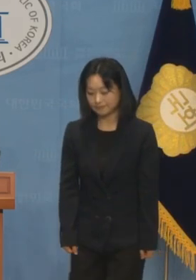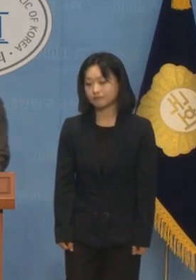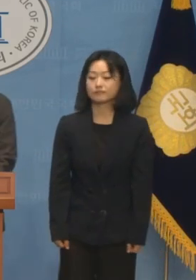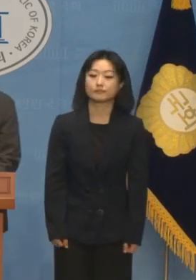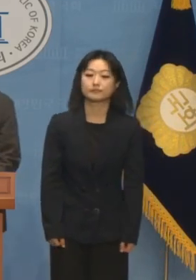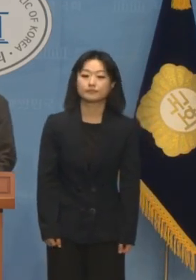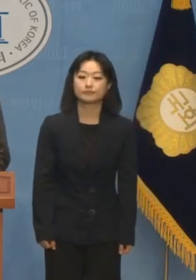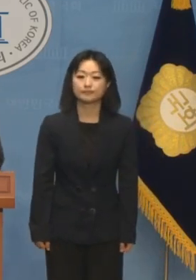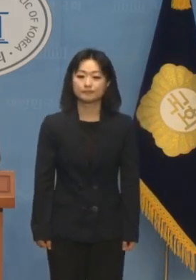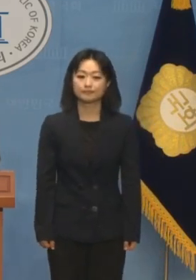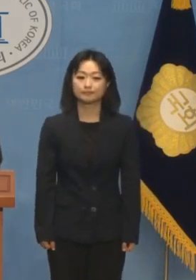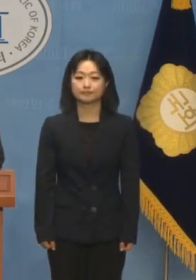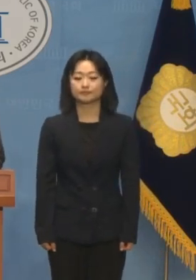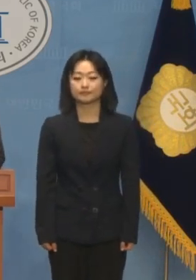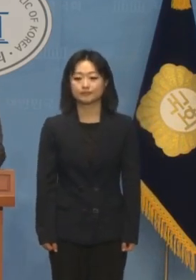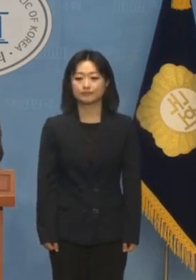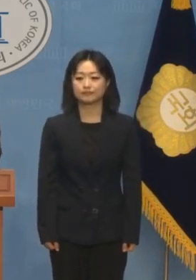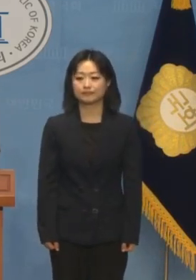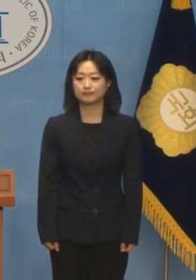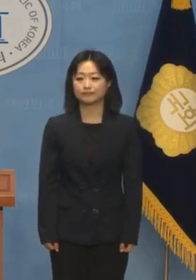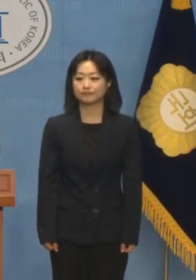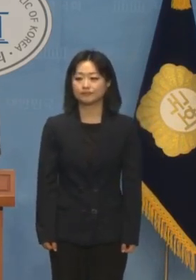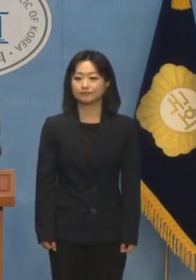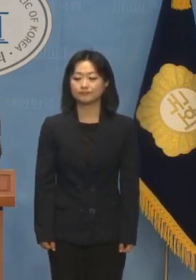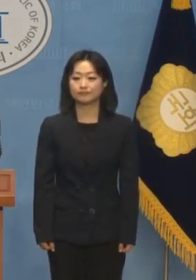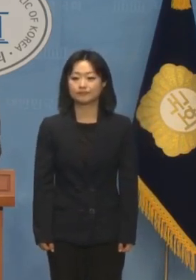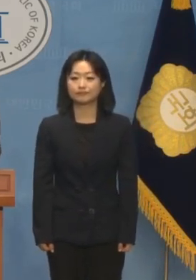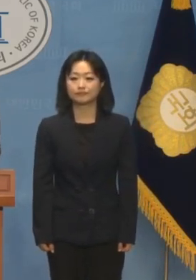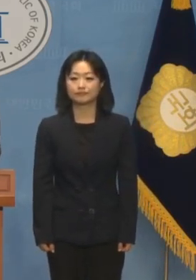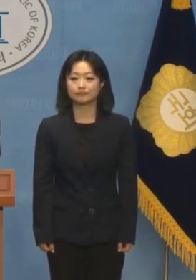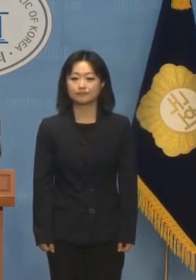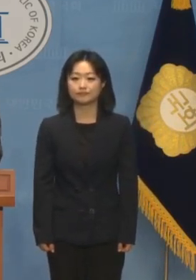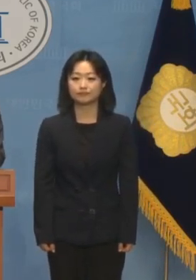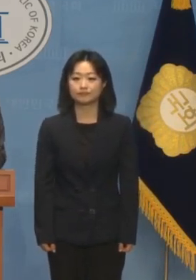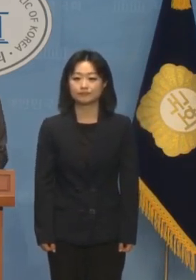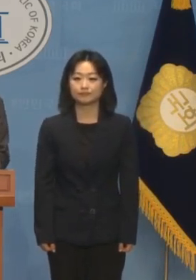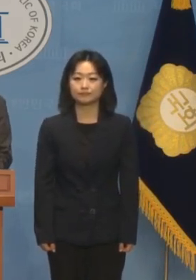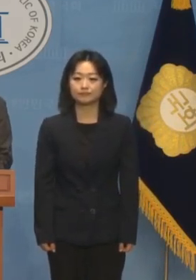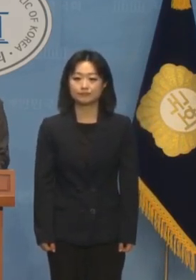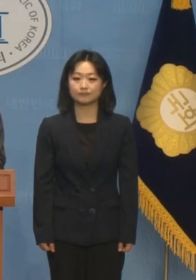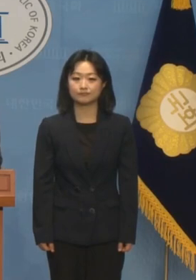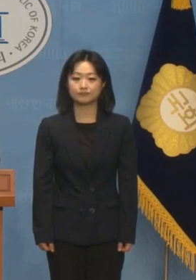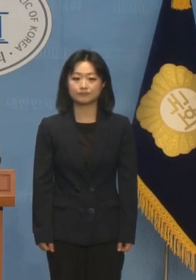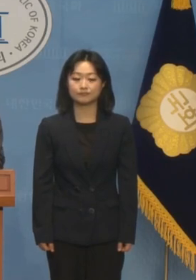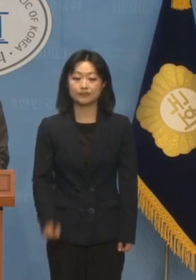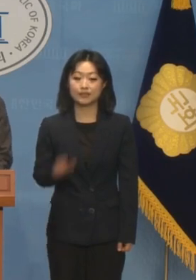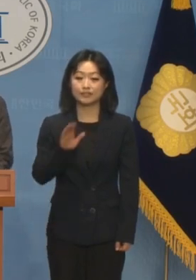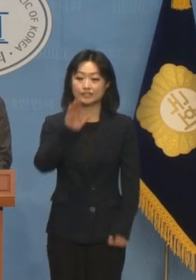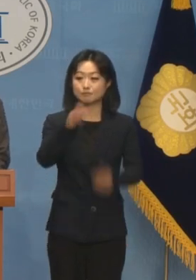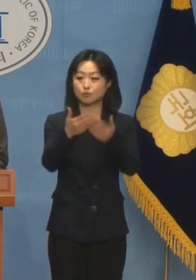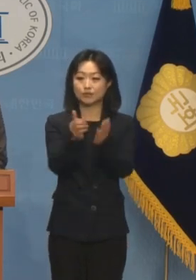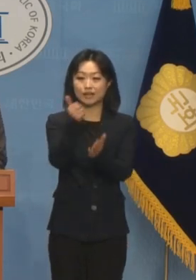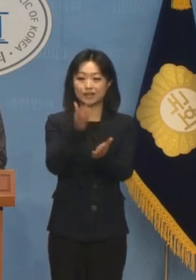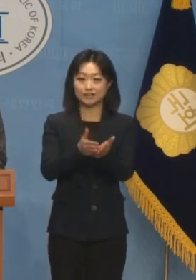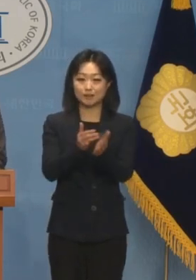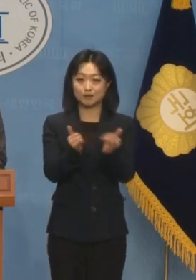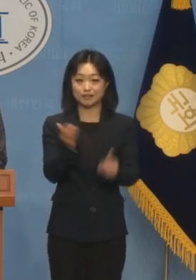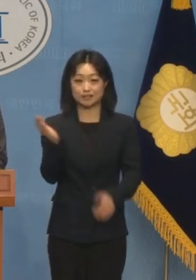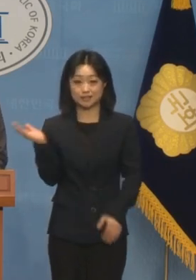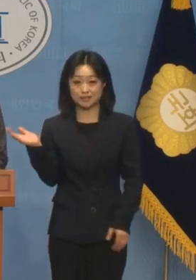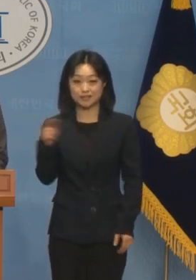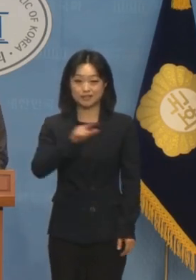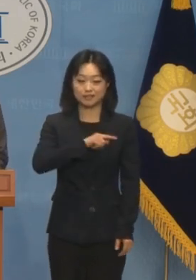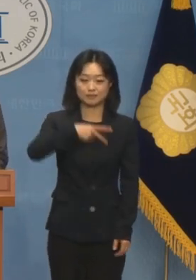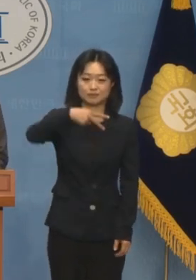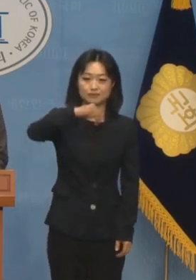네, 네, 진보당 부대변인